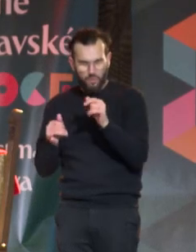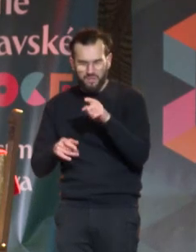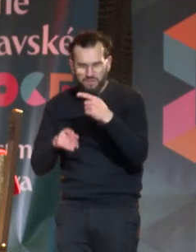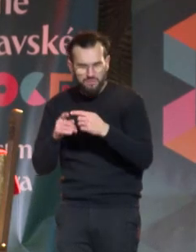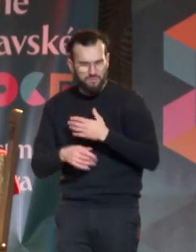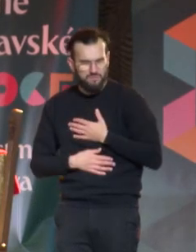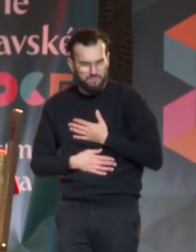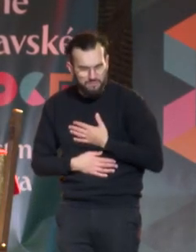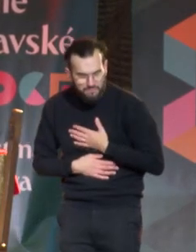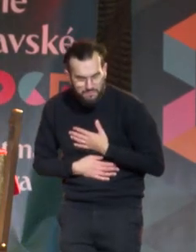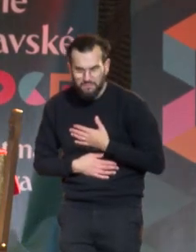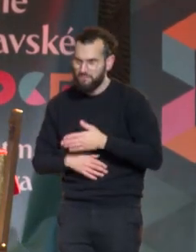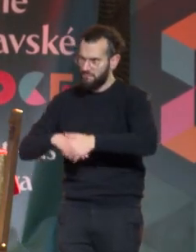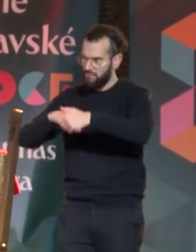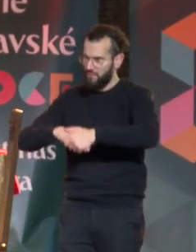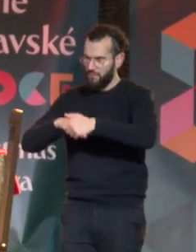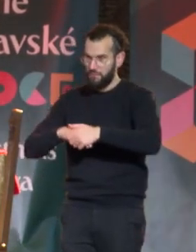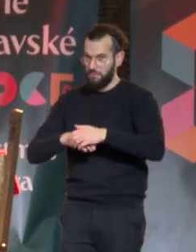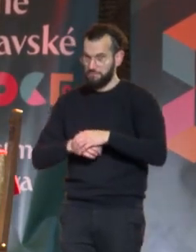uklonila, keď domovníkovi podala ruku?